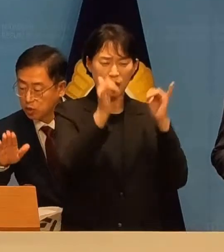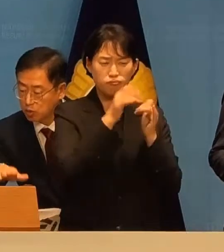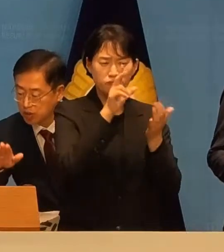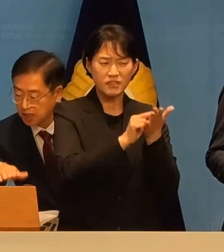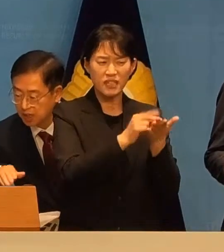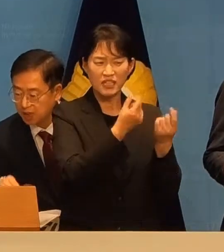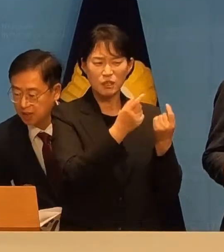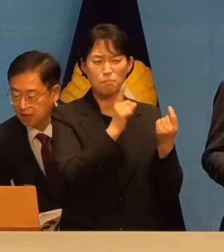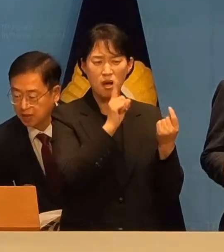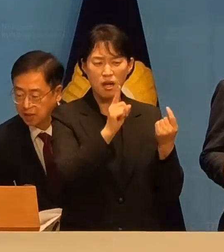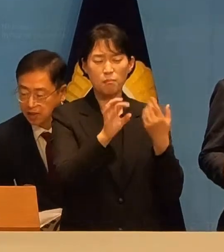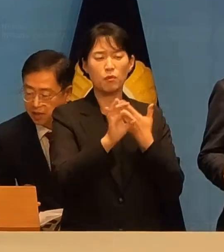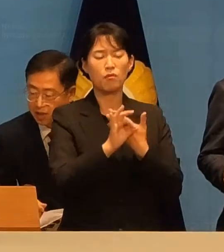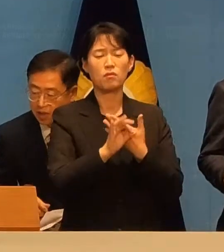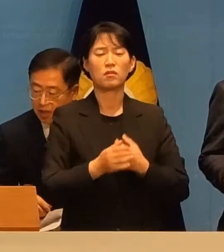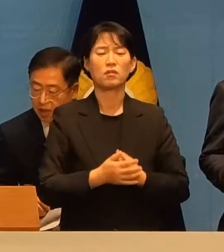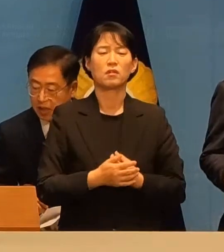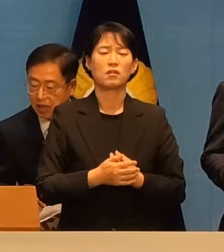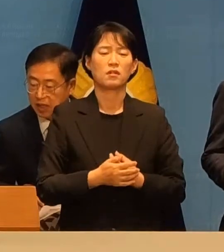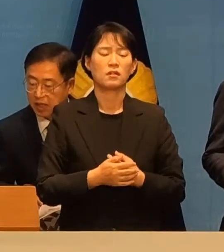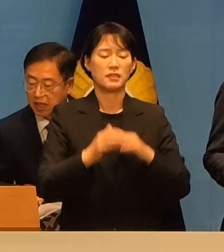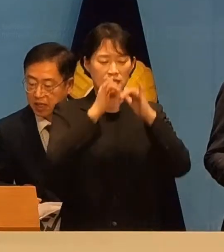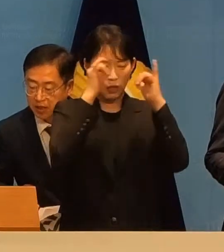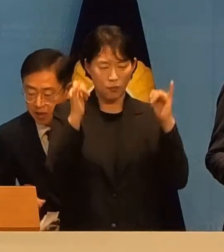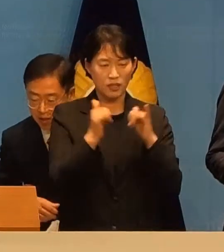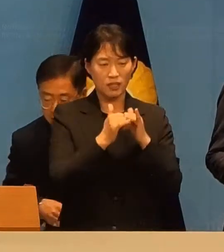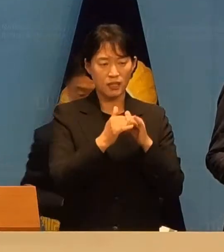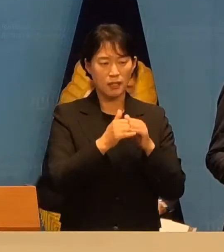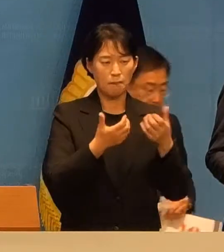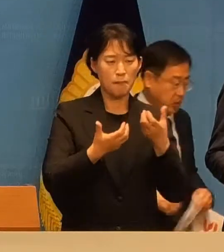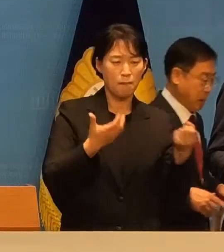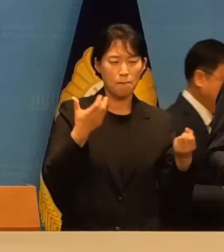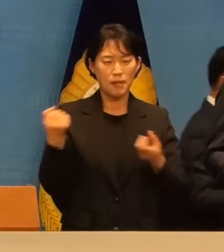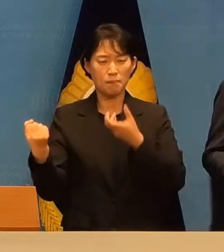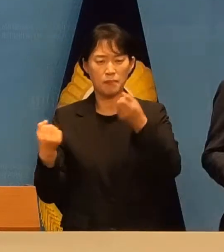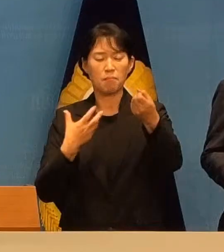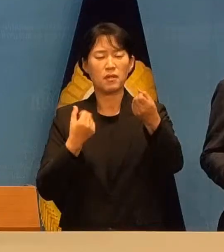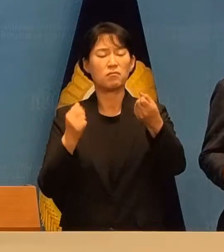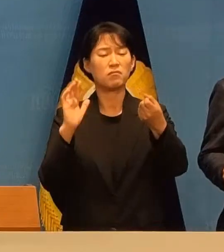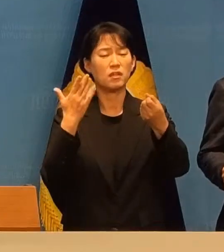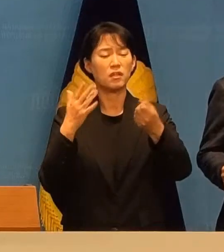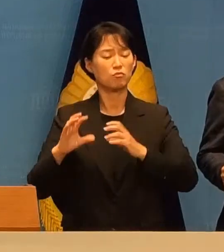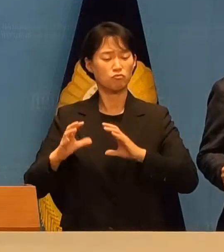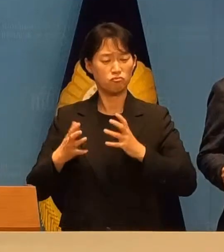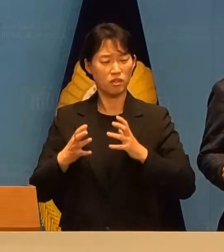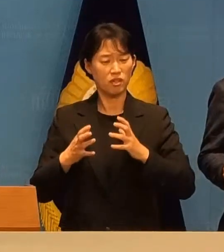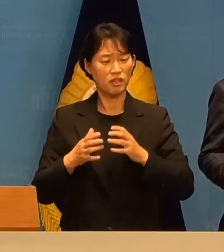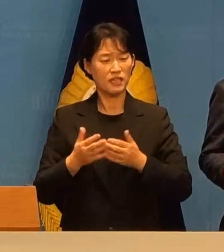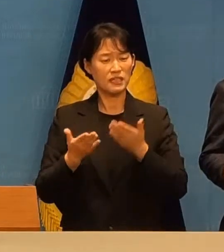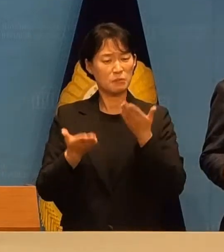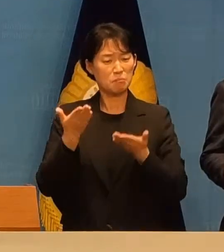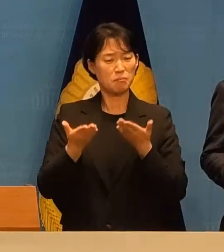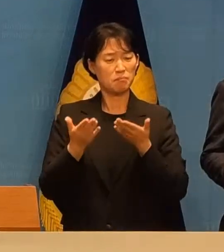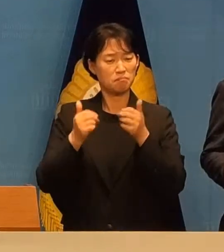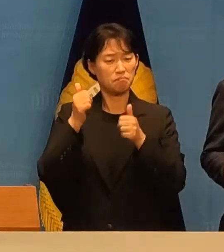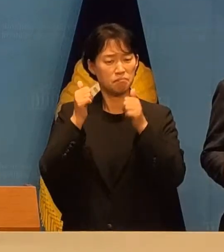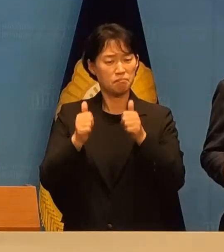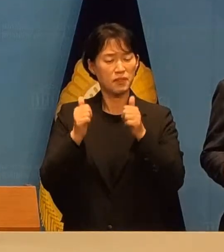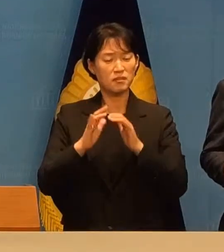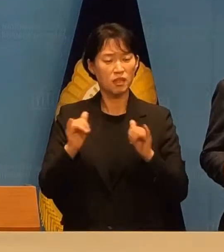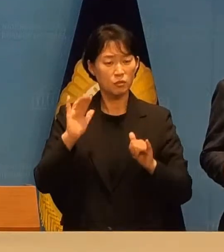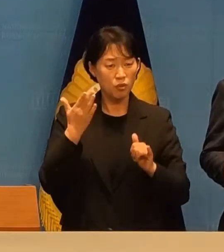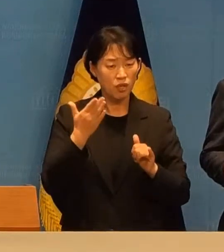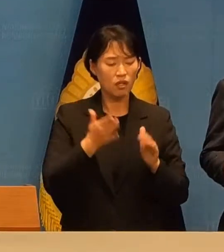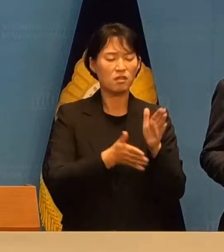순간 사회는 편 가르기에 들어갑니다. 국가가 심판자가 되는 순간